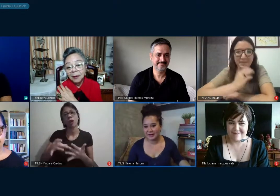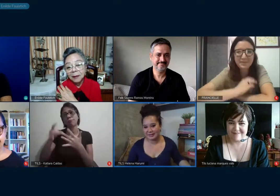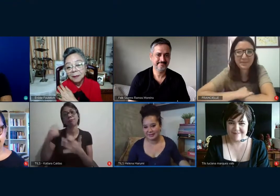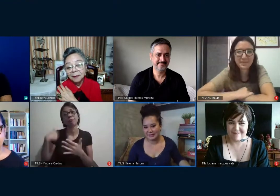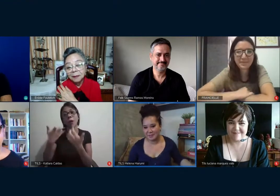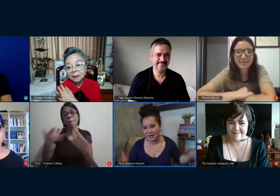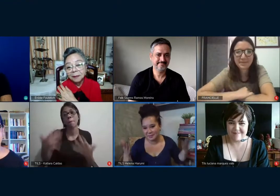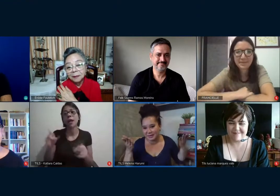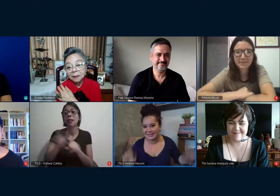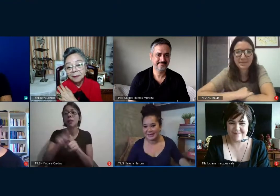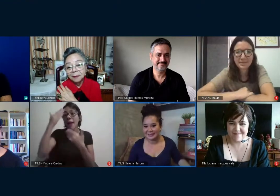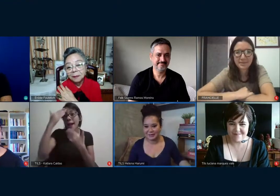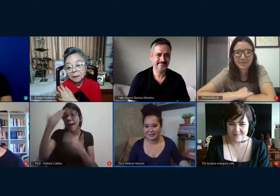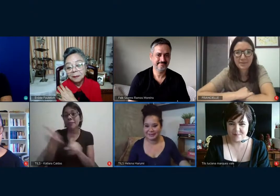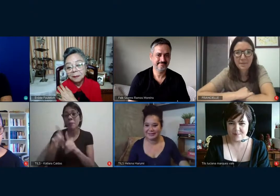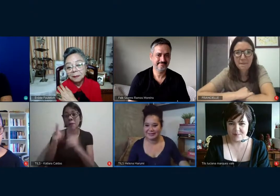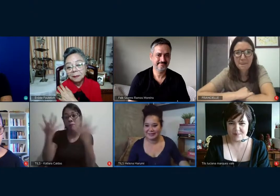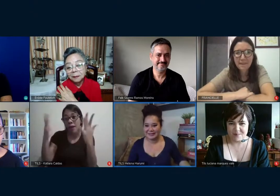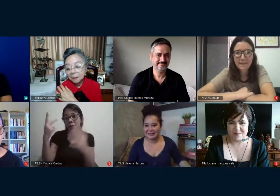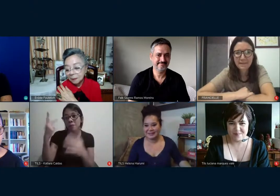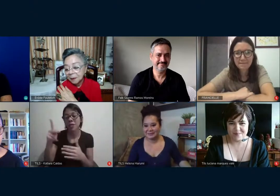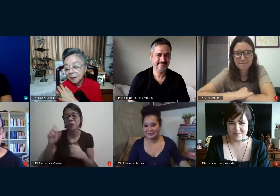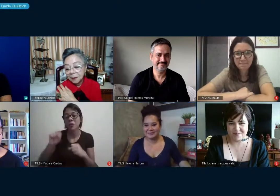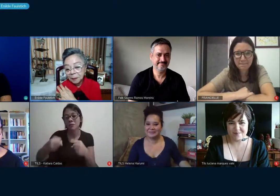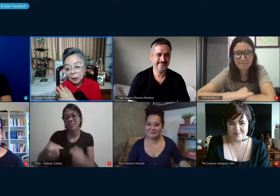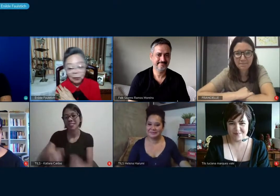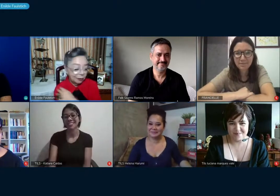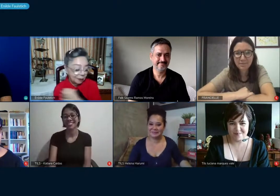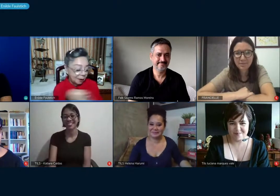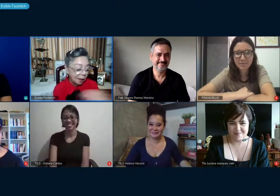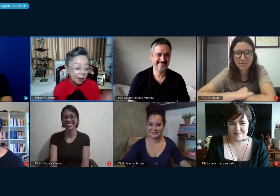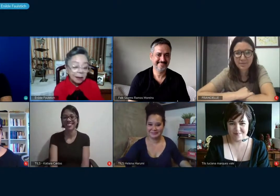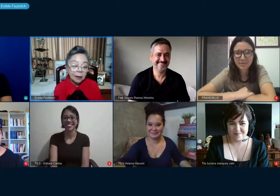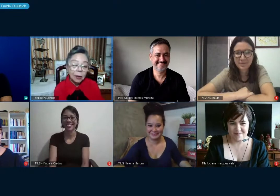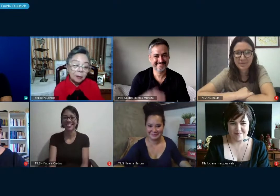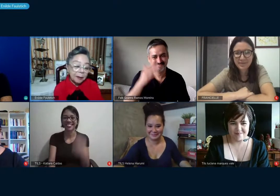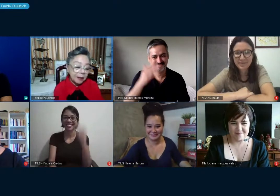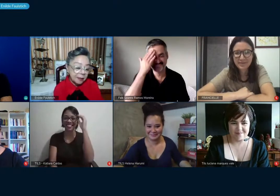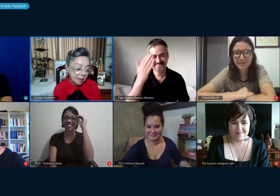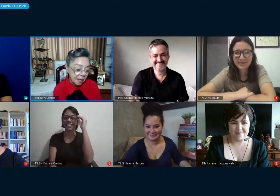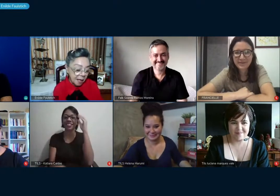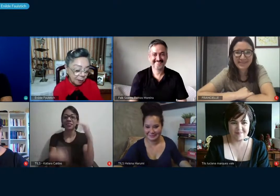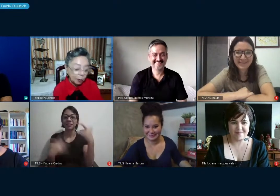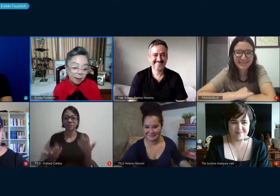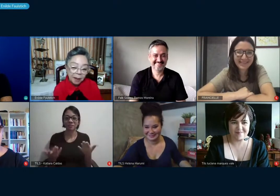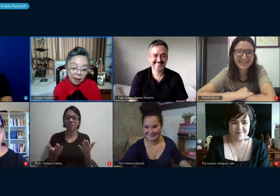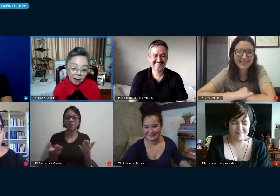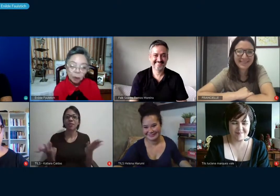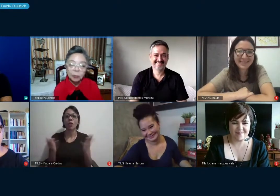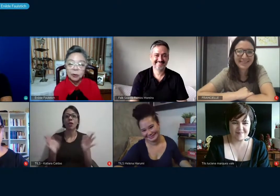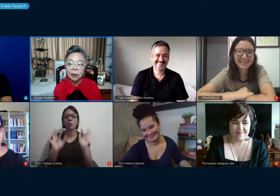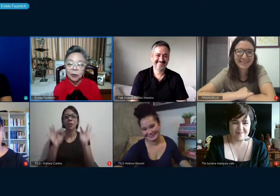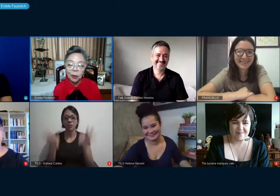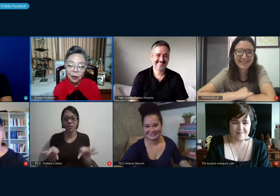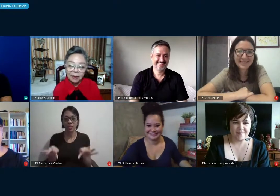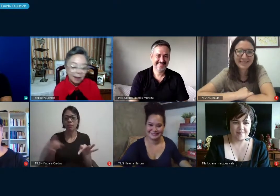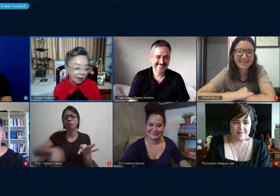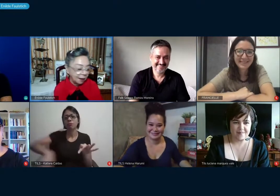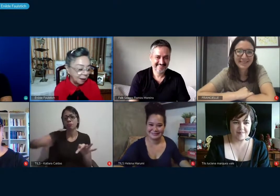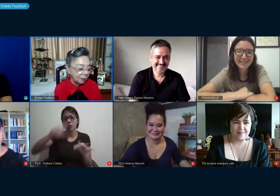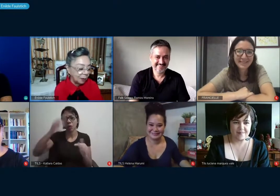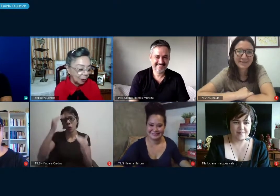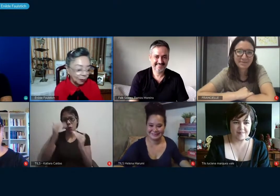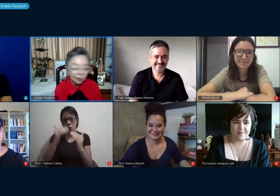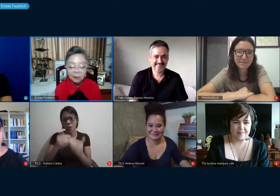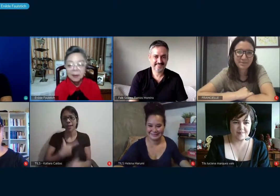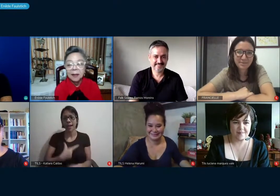falei e agradecer e parabenizar também. Pronto. Então, agora, para encerrar, muito bem, todo mundo concorda, Helena,